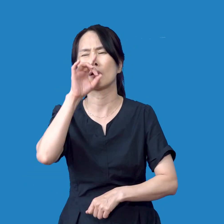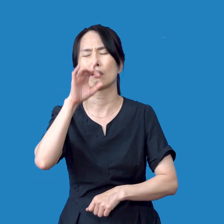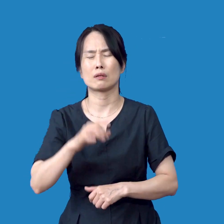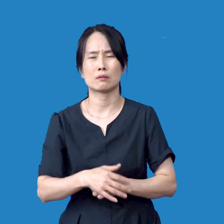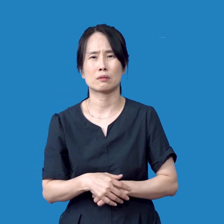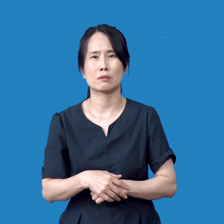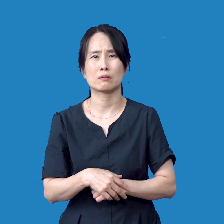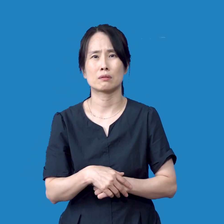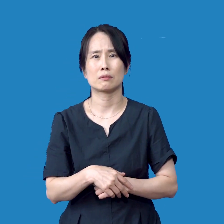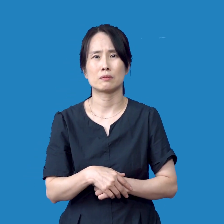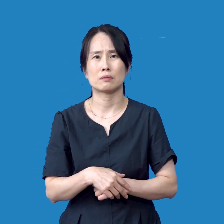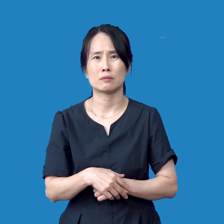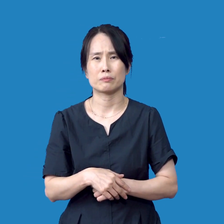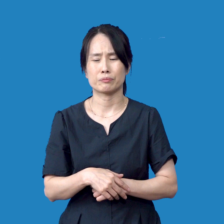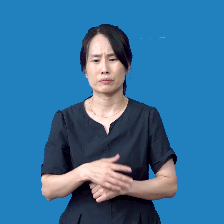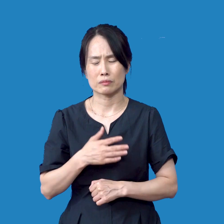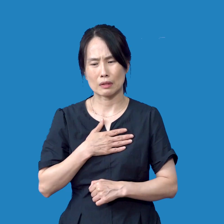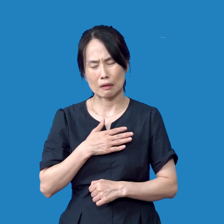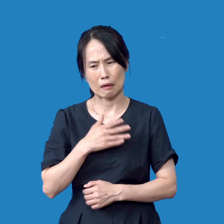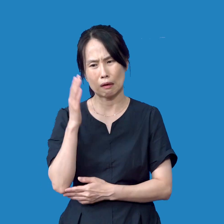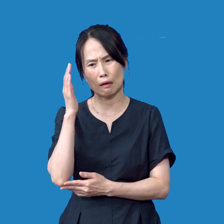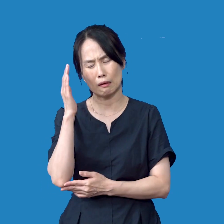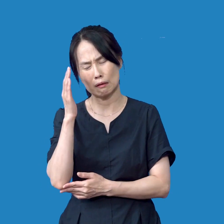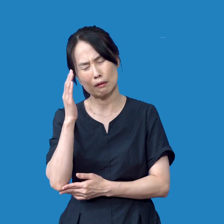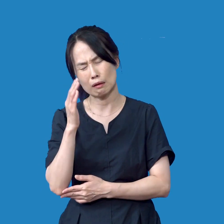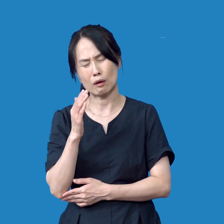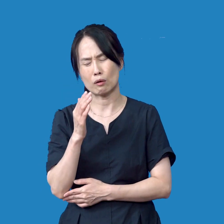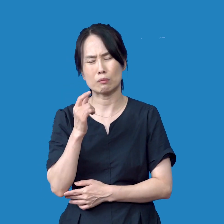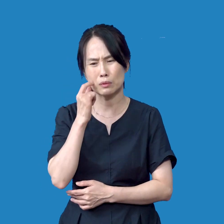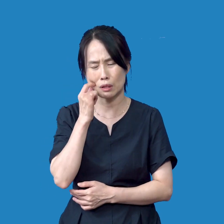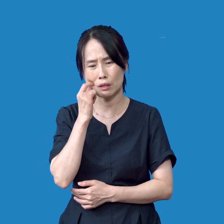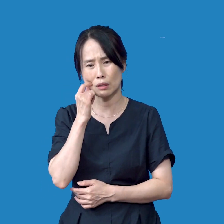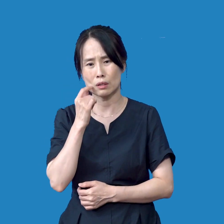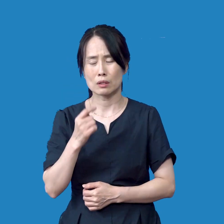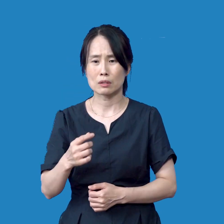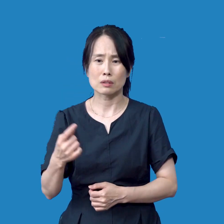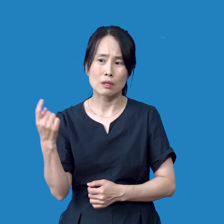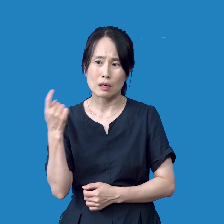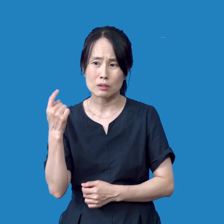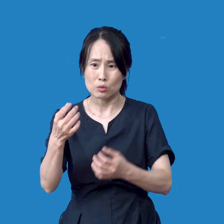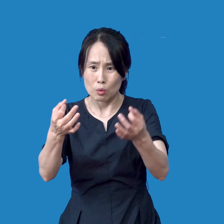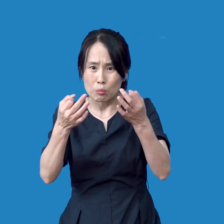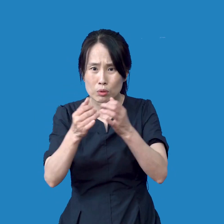됩니까? 자기도 죽을 지경이고 교인들도 죽을 지경입니다.